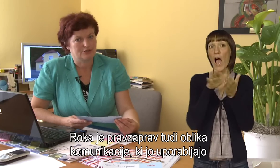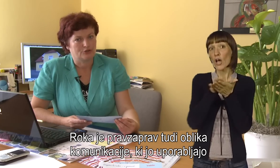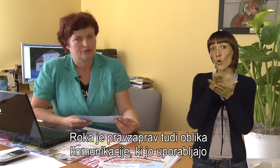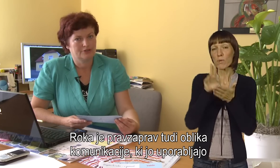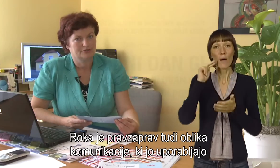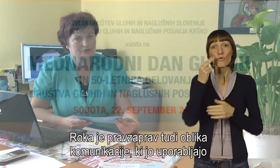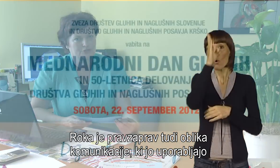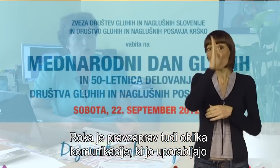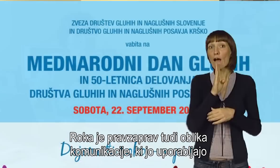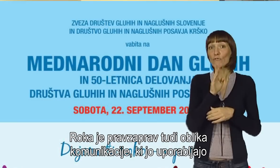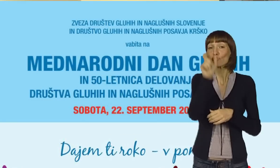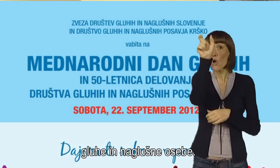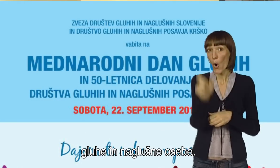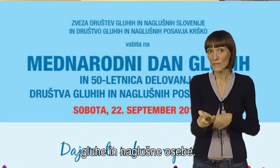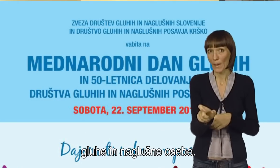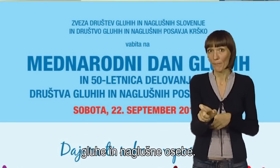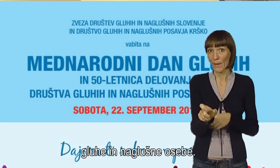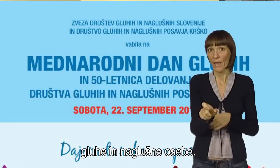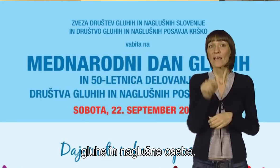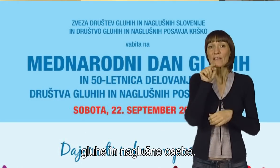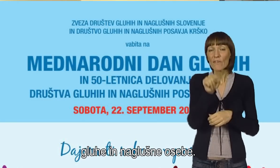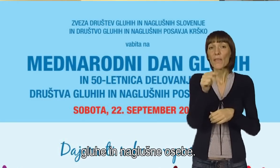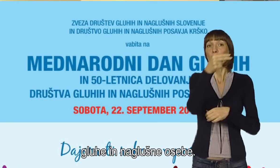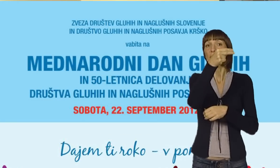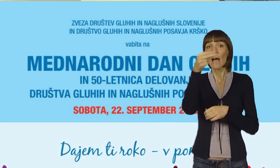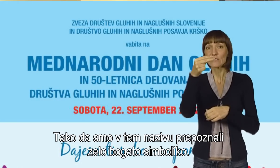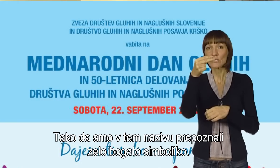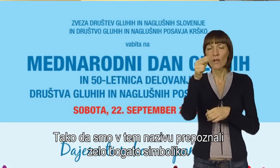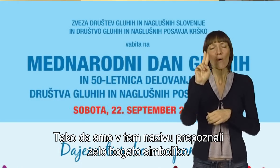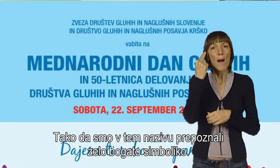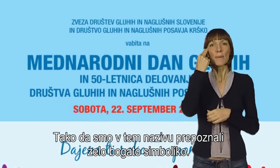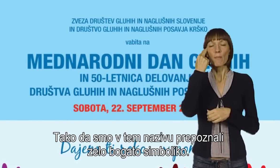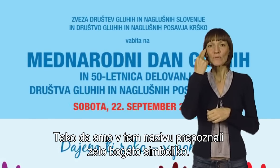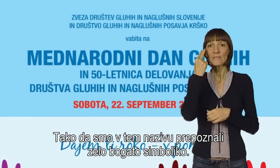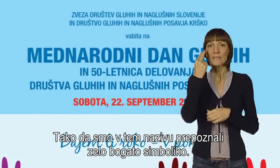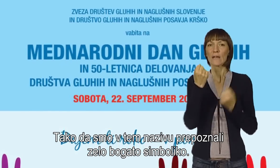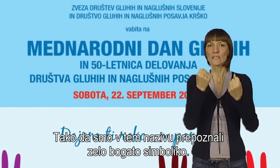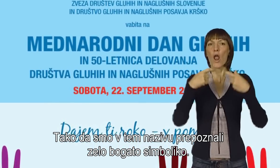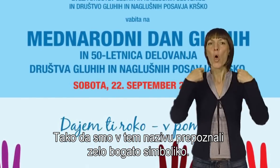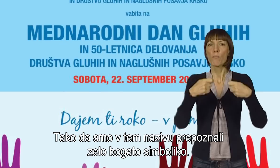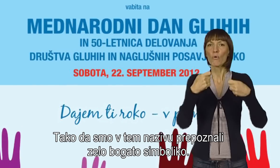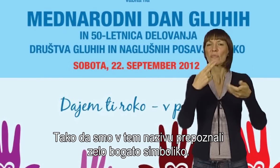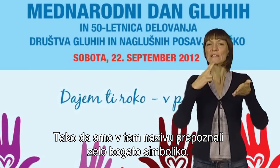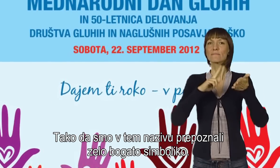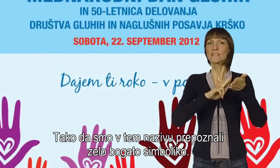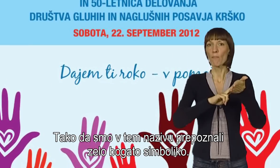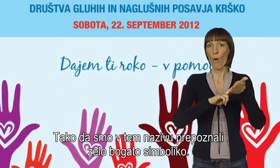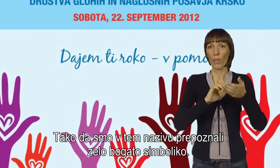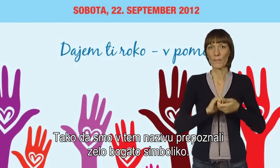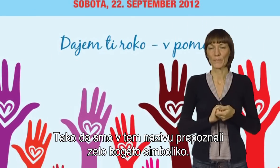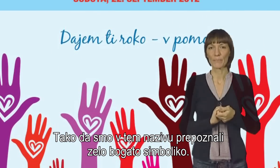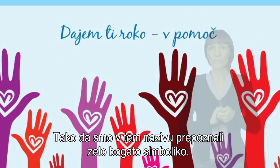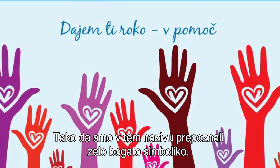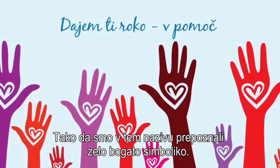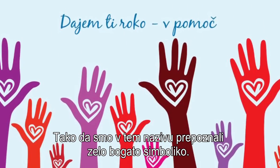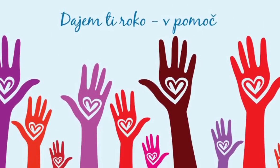komunikacije, ki jo uporabljajo gluhe in naglušne osebe, tako da smo v tem nazivu prepoznali zelo